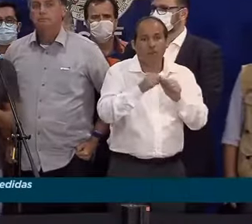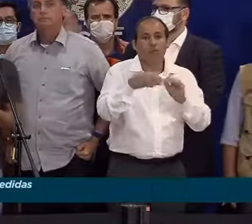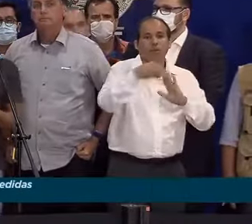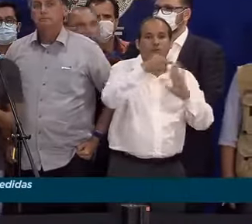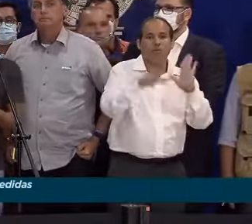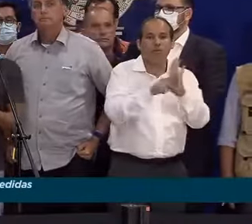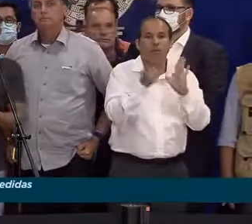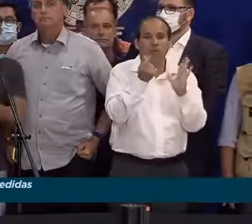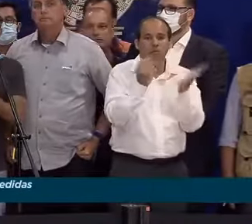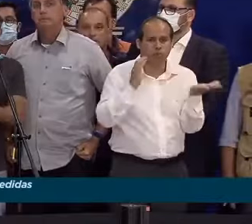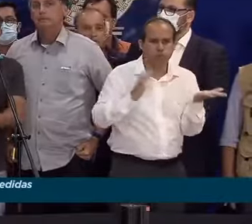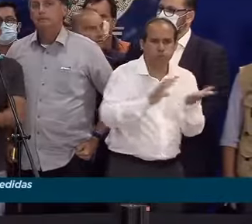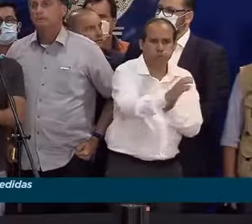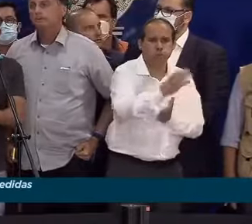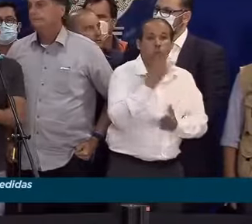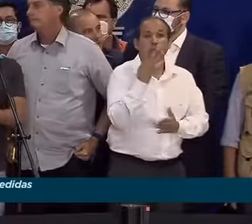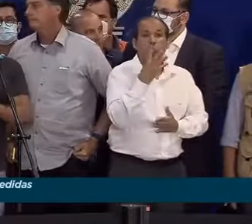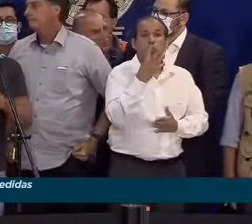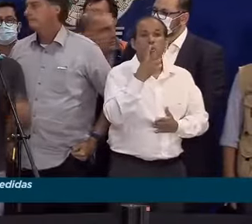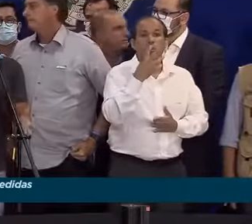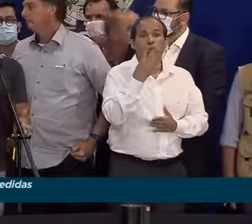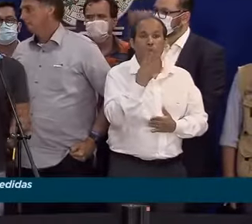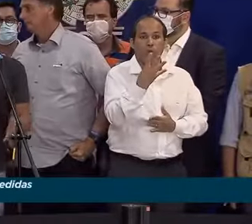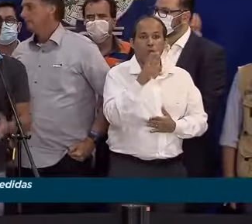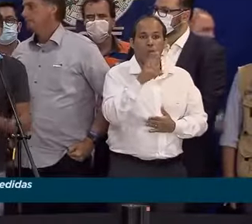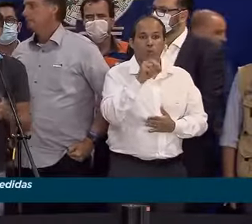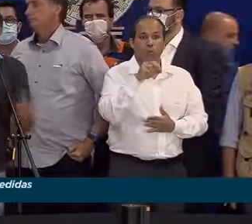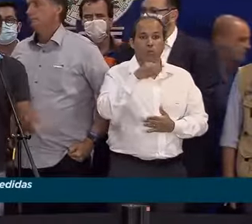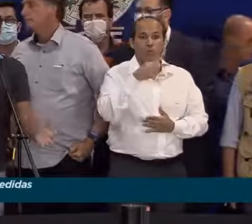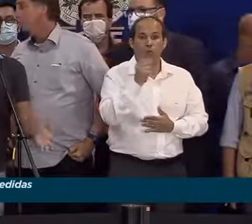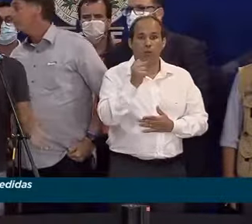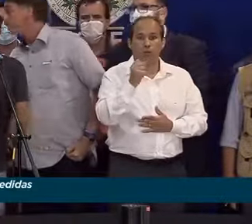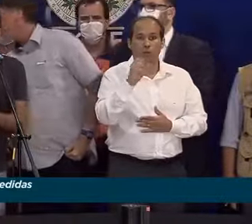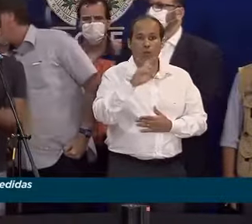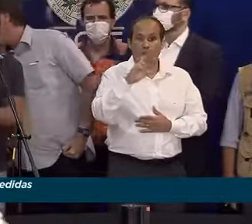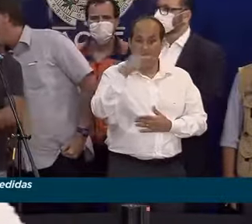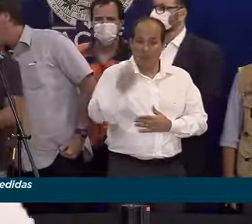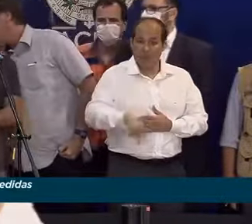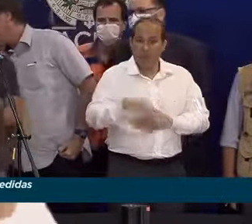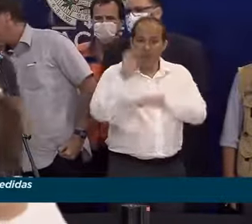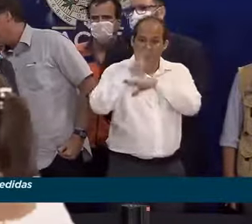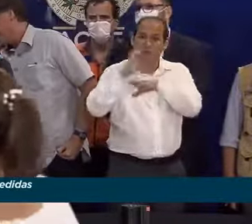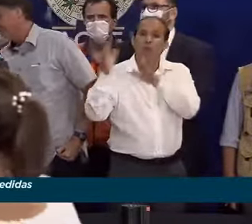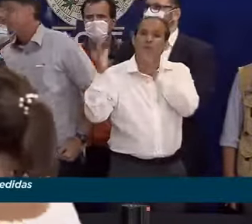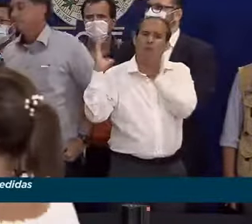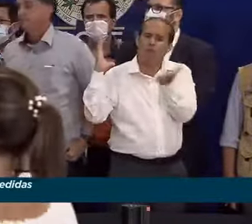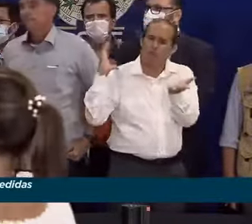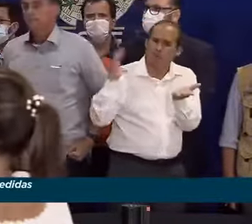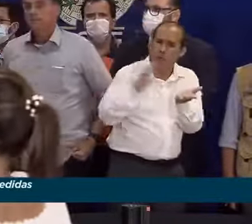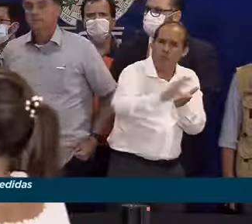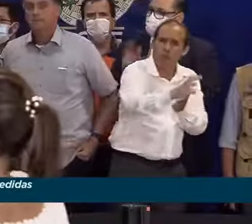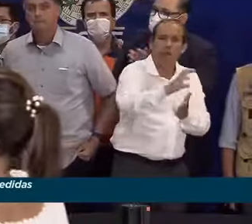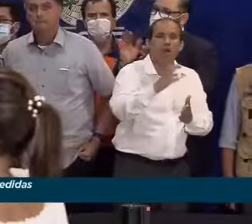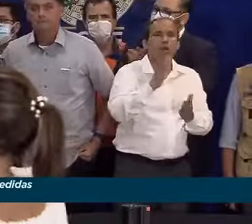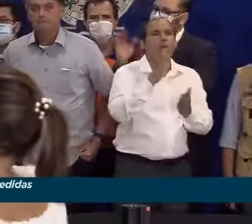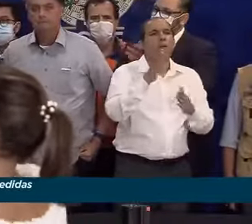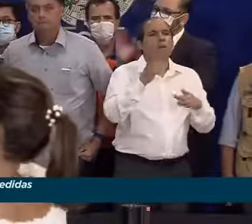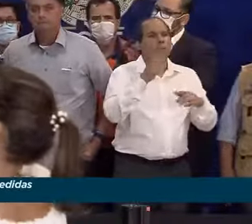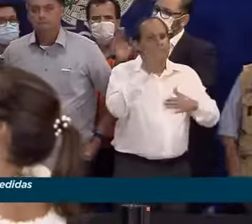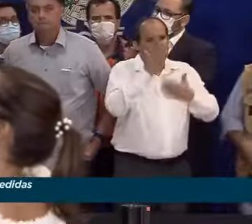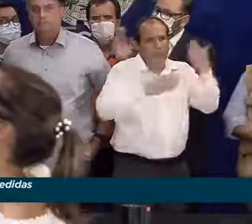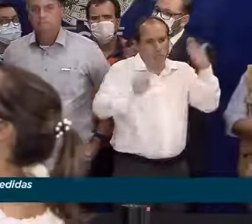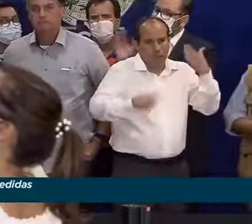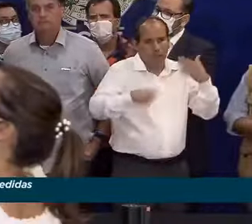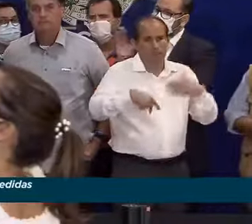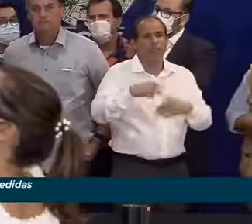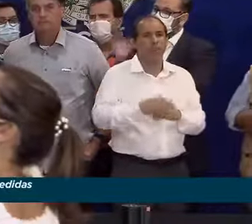crédito extraordinário de 450 milhões, que é para o Brasil, e boa parte desse recurso vem para o Acre. Primeira